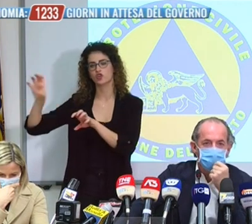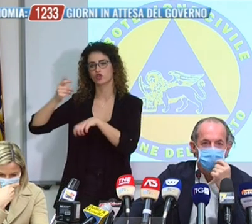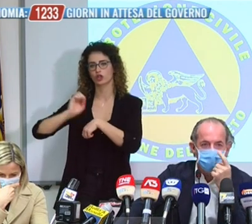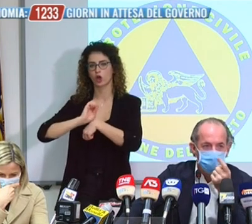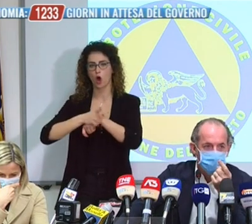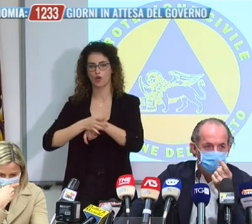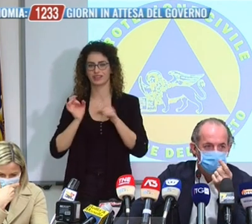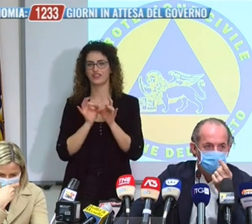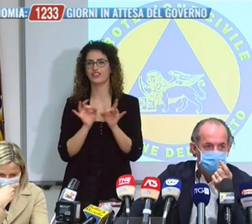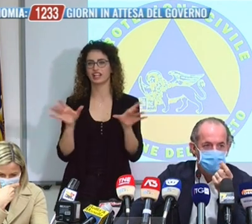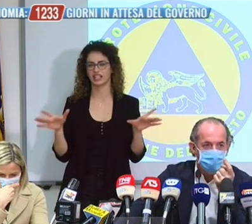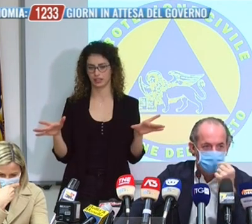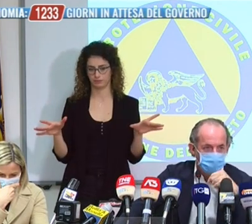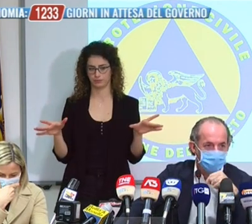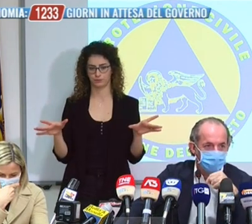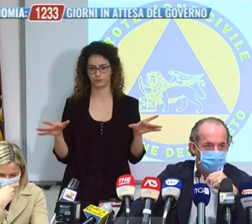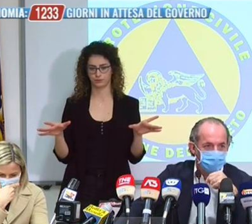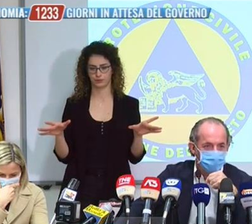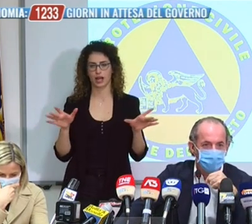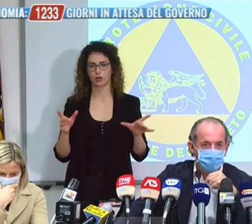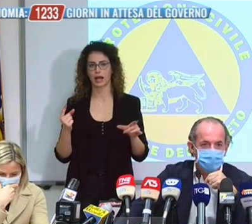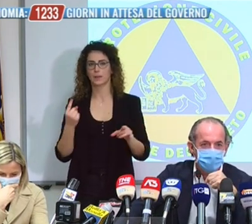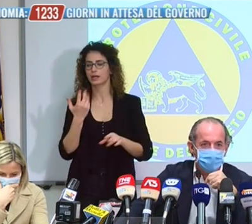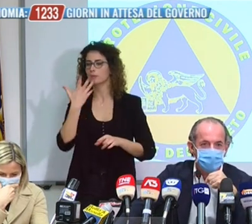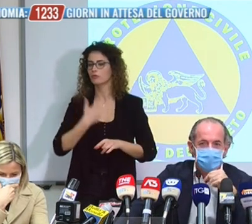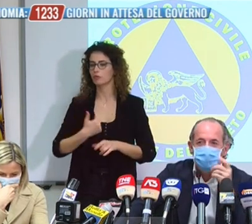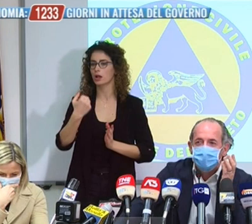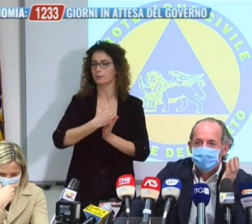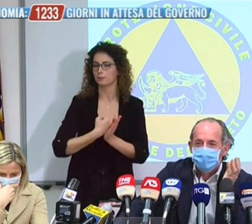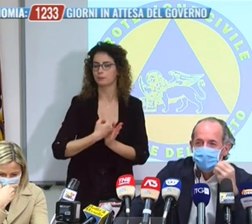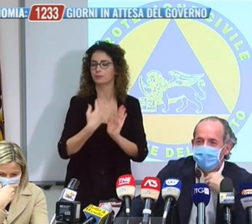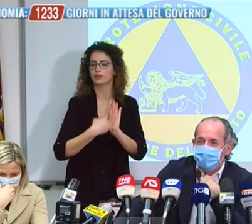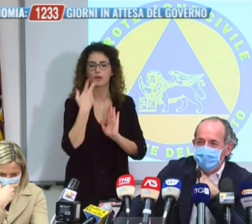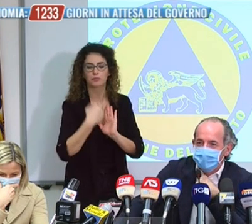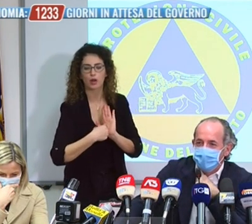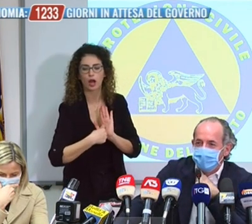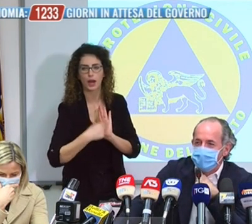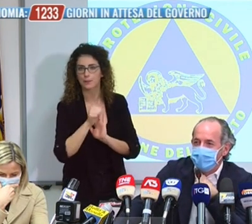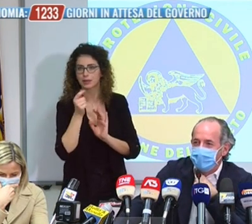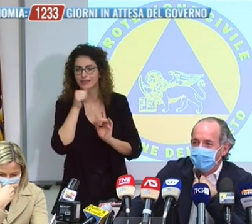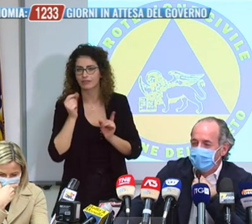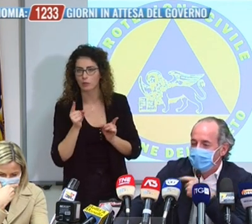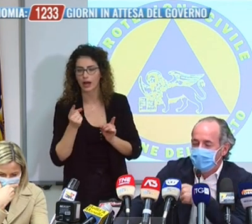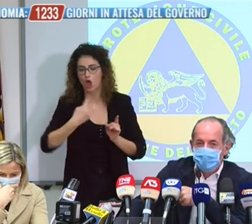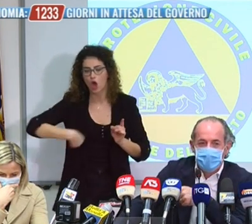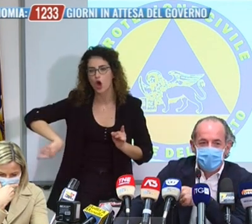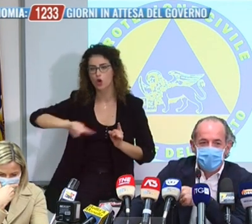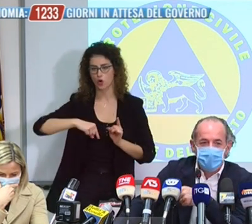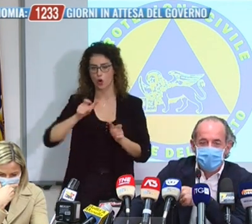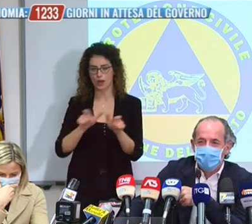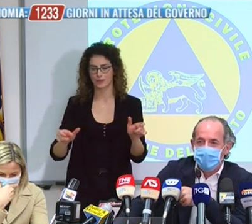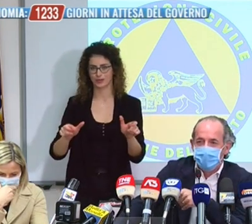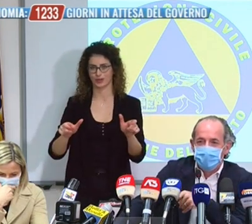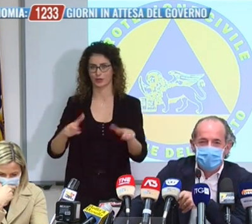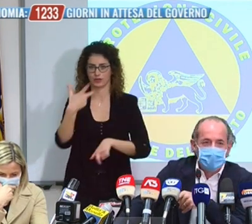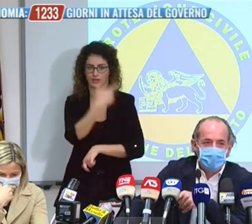di chiederlo agli altri bisogna essere noi Covid free con tutti i vaccinati, perché uno può dirti vabbè, mi chiedi il passaporto vaccinale e poi magari